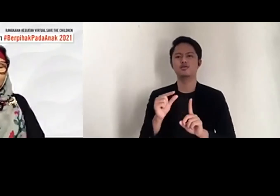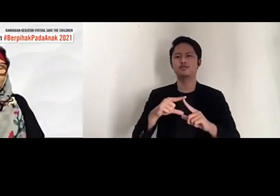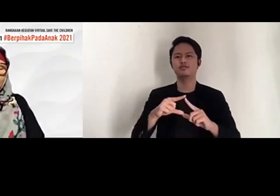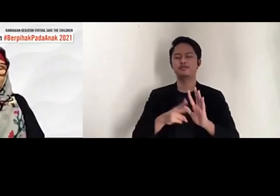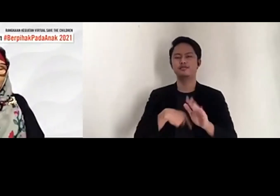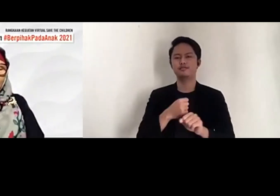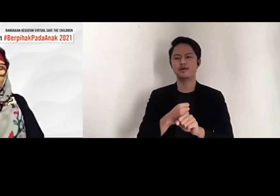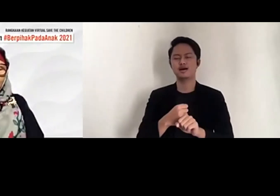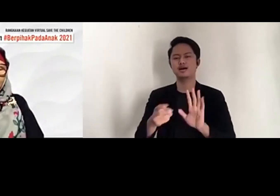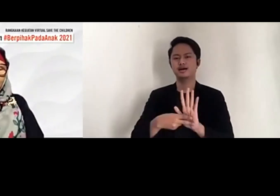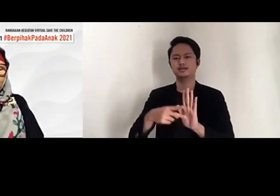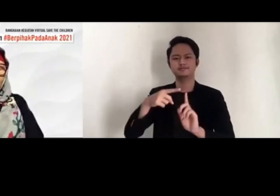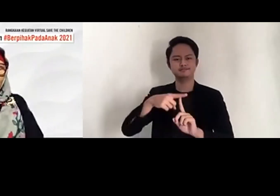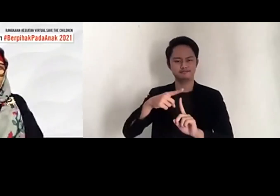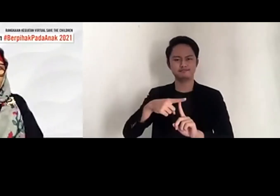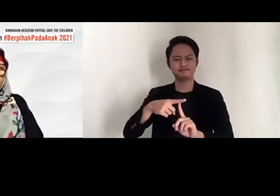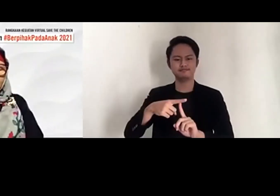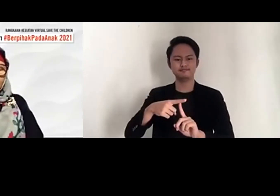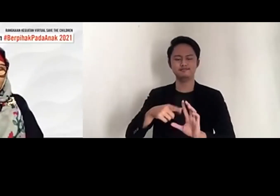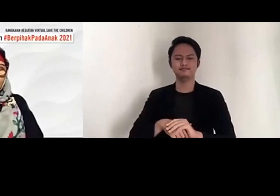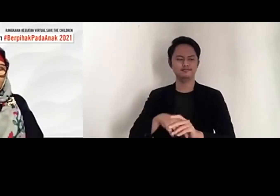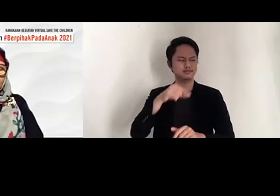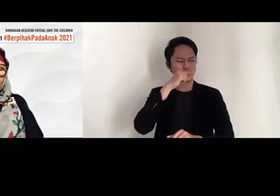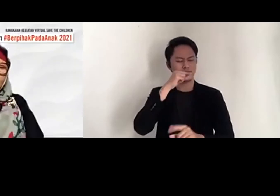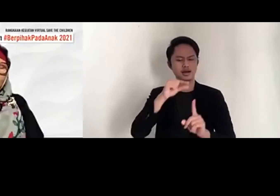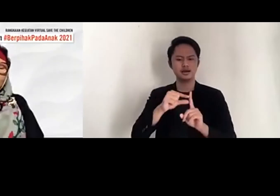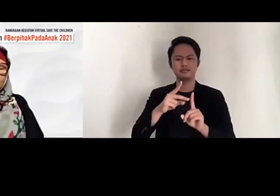Timur. Ada Pak Peter